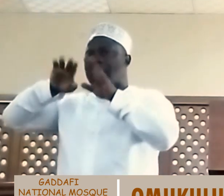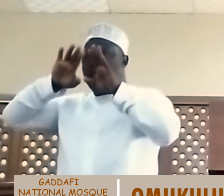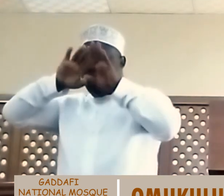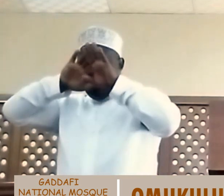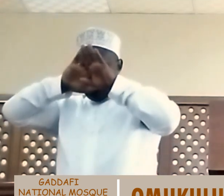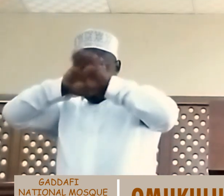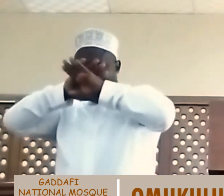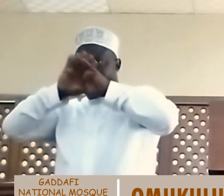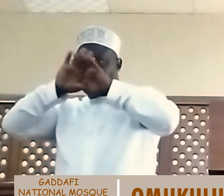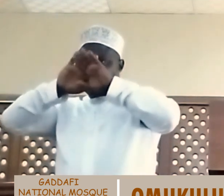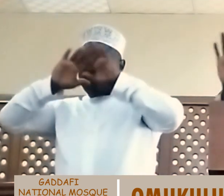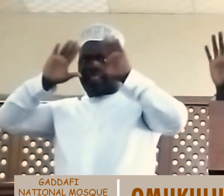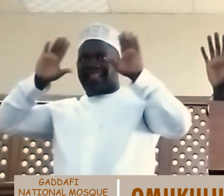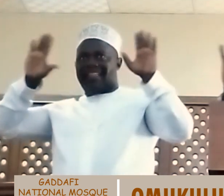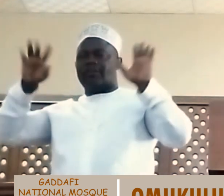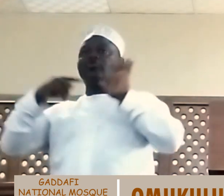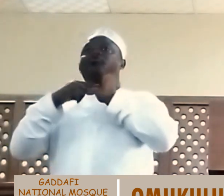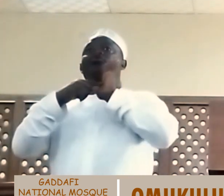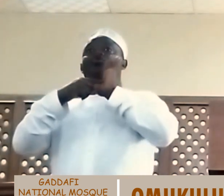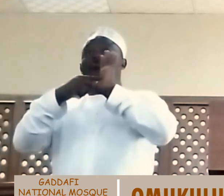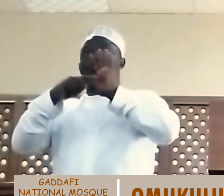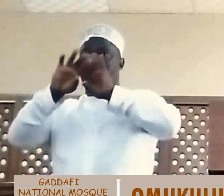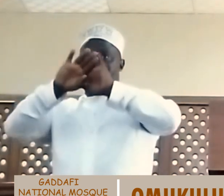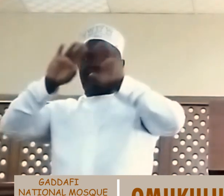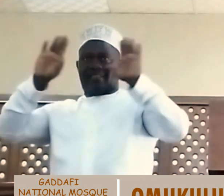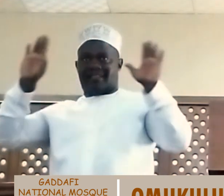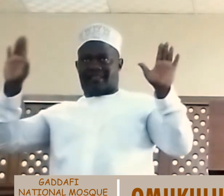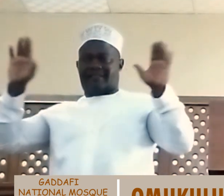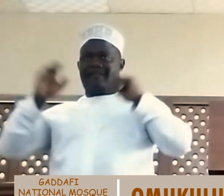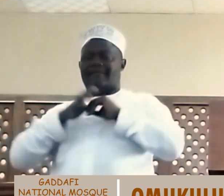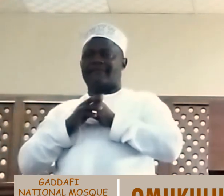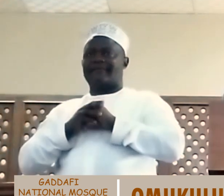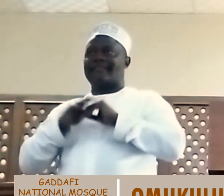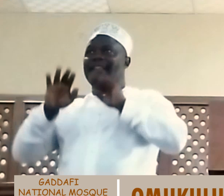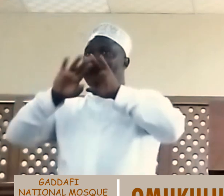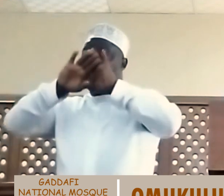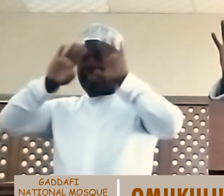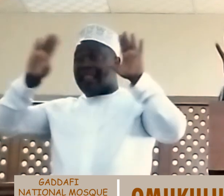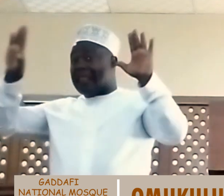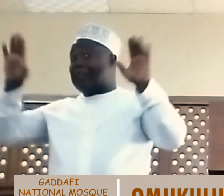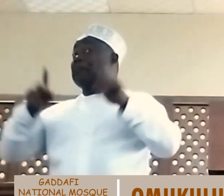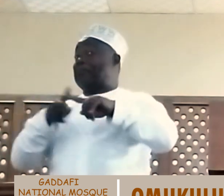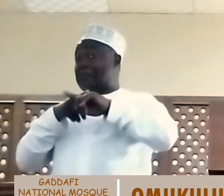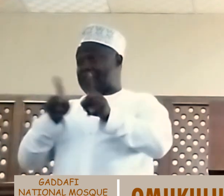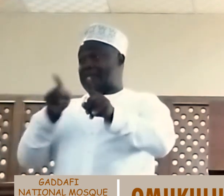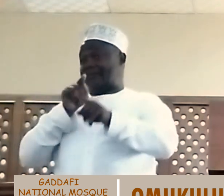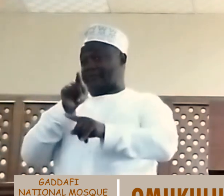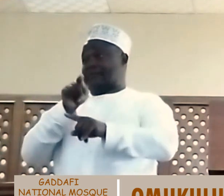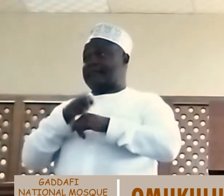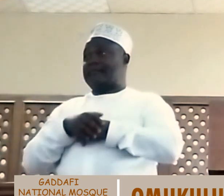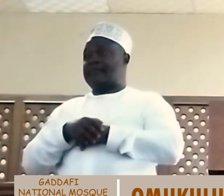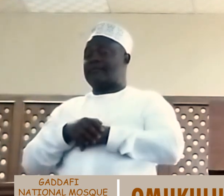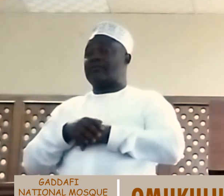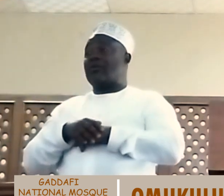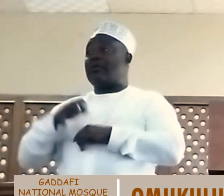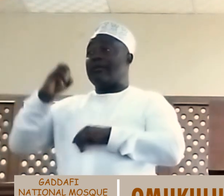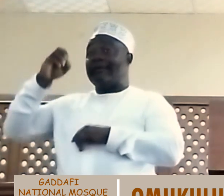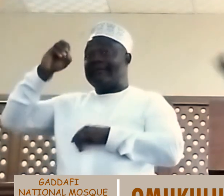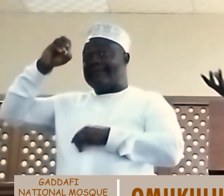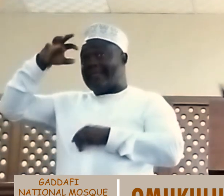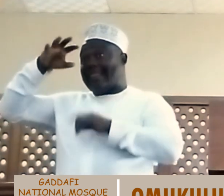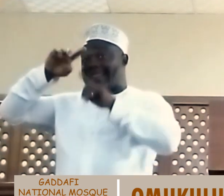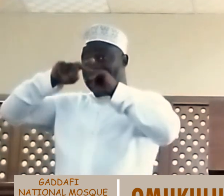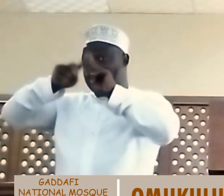kizikiza ng'etulaga ekitangaala. Ekitangaala kyayo kya njawulo ku bitangaala